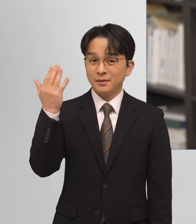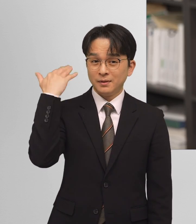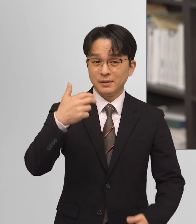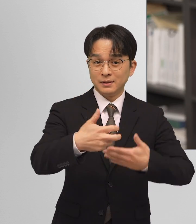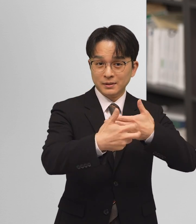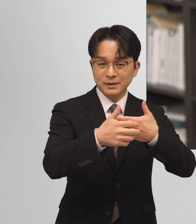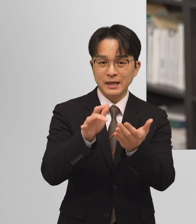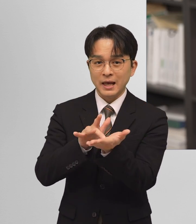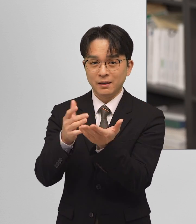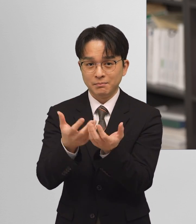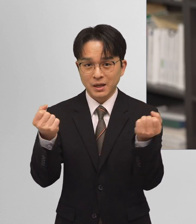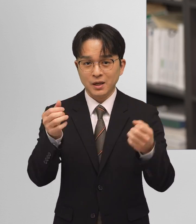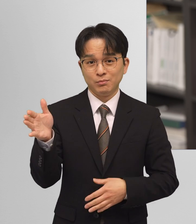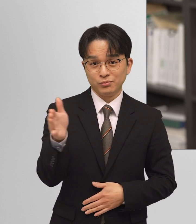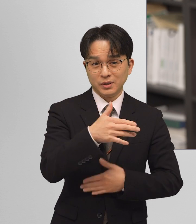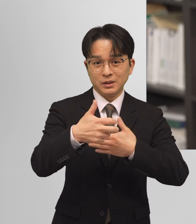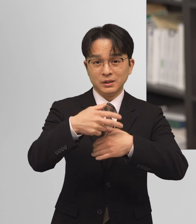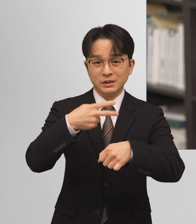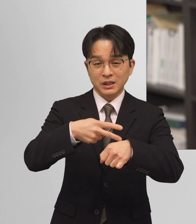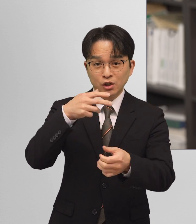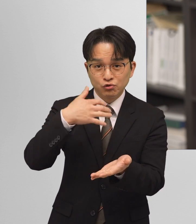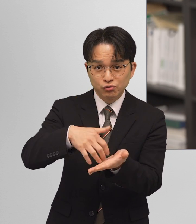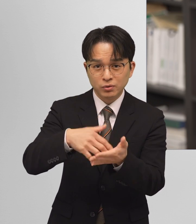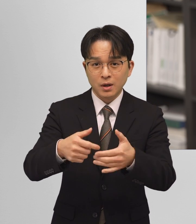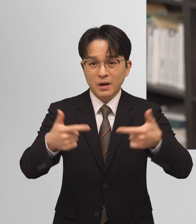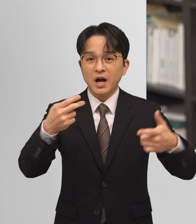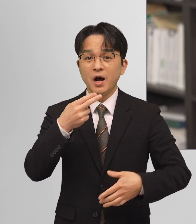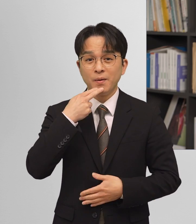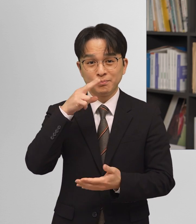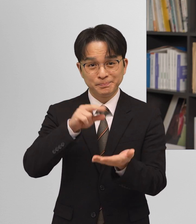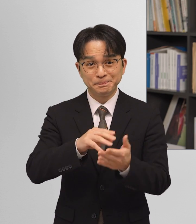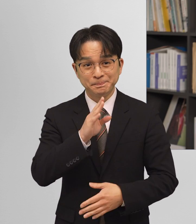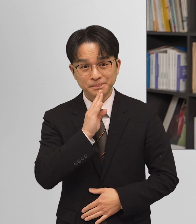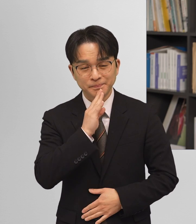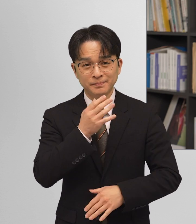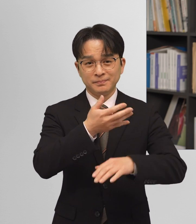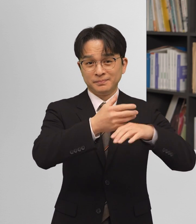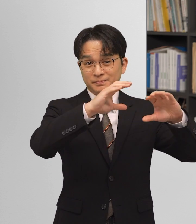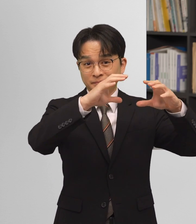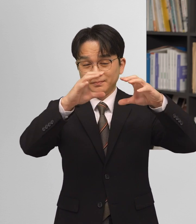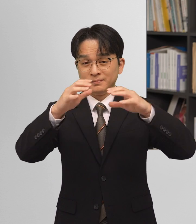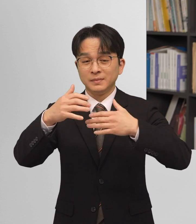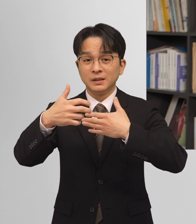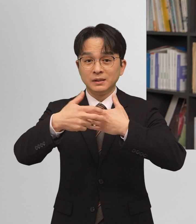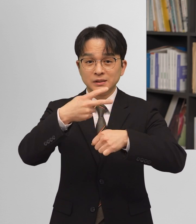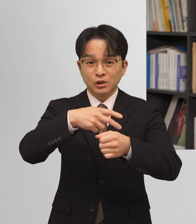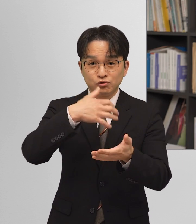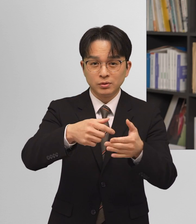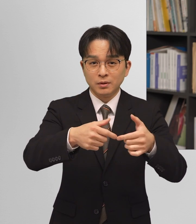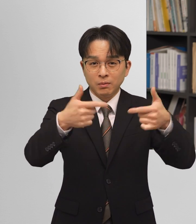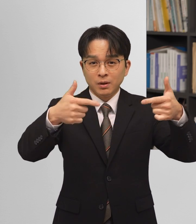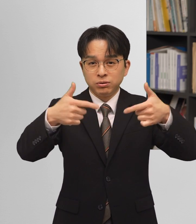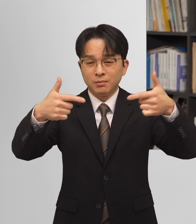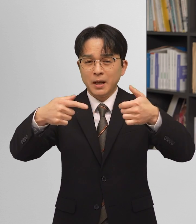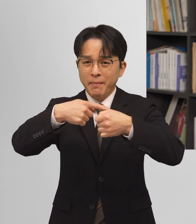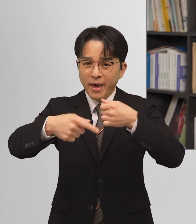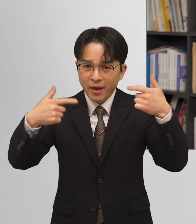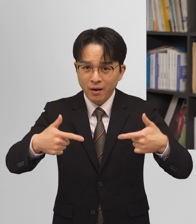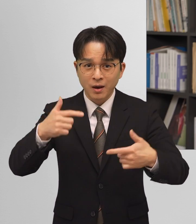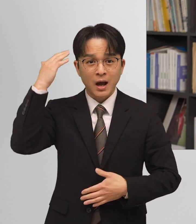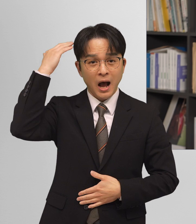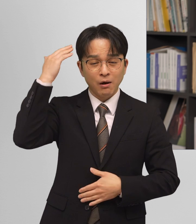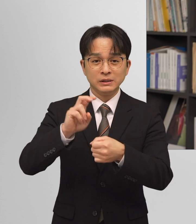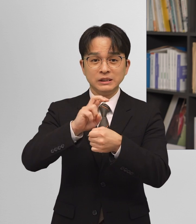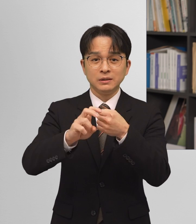그동안 의약분업 이후에 의대 정원은 묶여 있었던 문제가 있는데요. 전 세계적으로 20년 동안 의대 정원이 한 명도 늘어나지